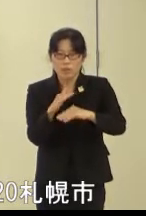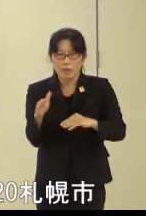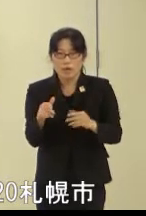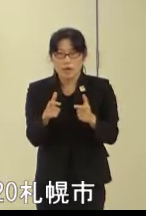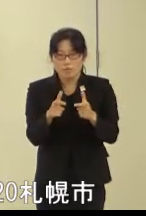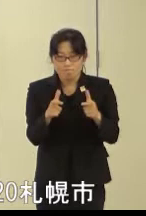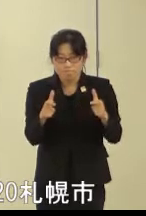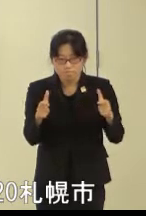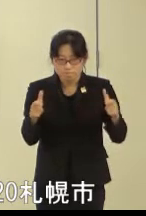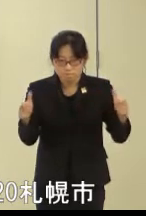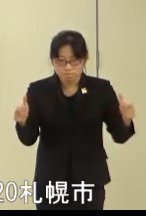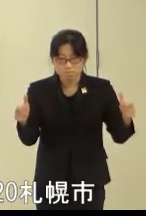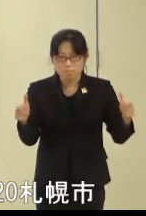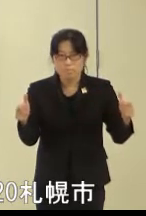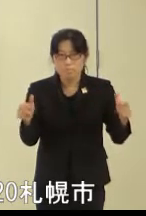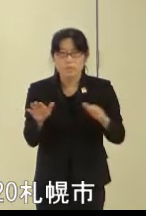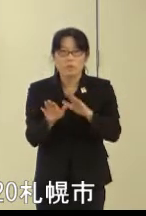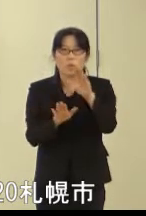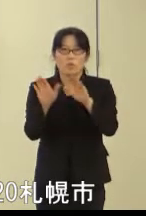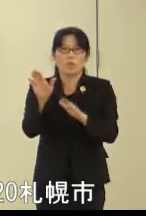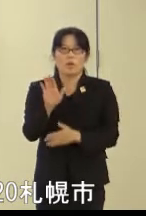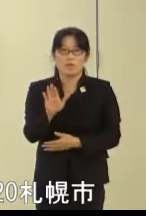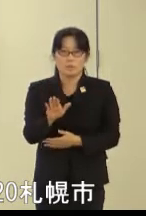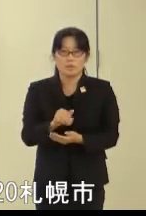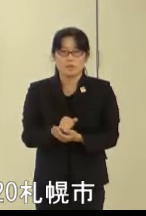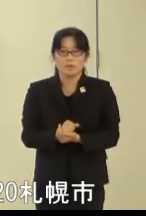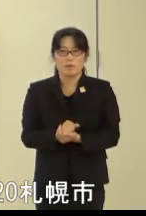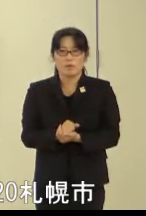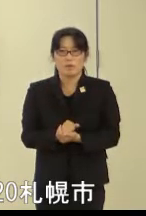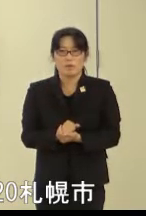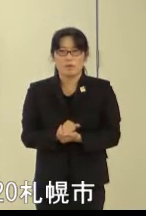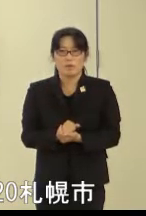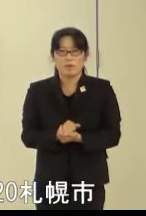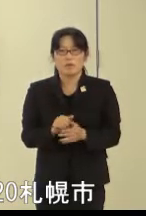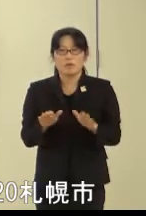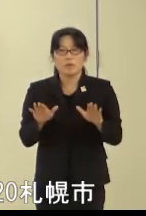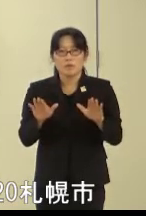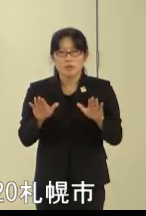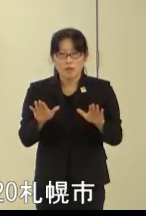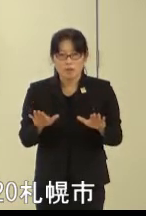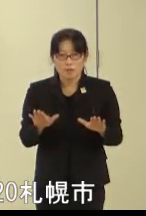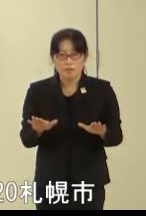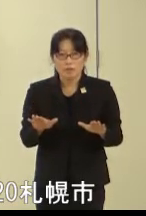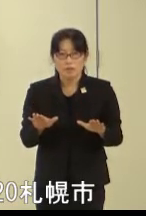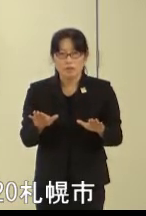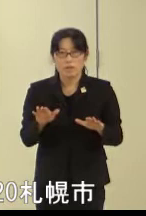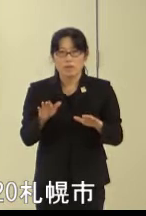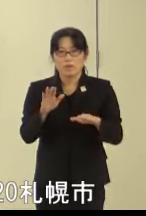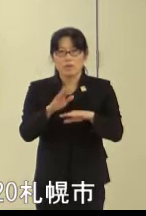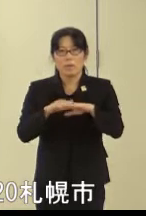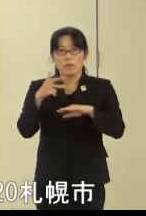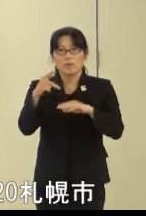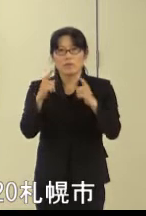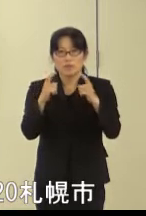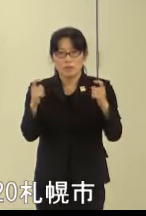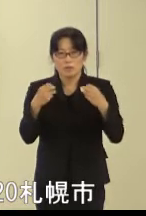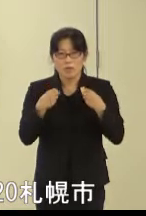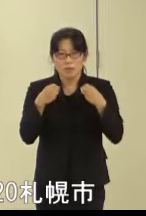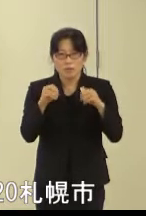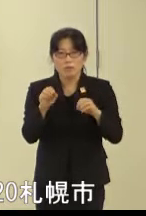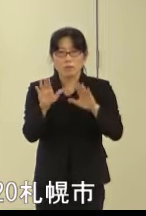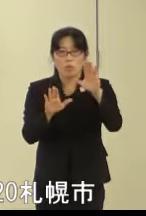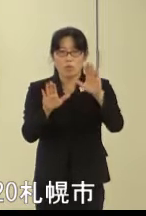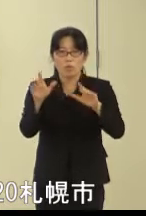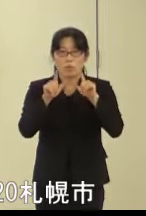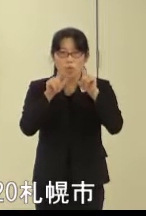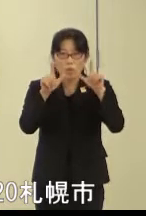いるという状況がございますま本日はの現在の市内の感染状況についてご報告